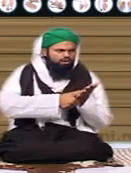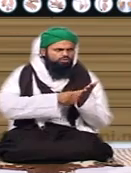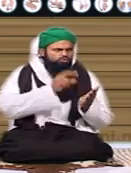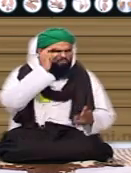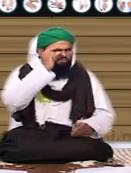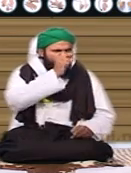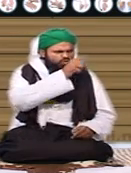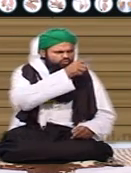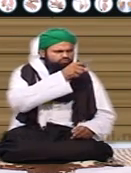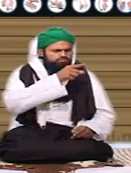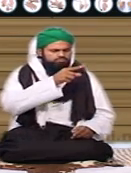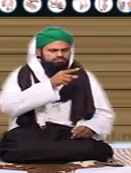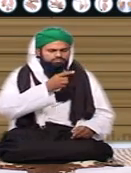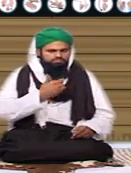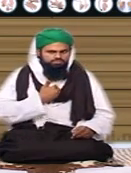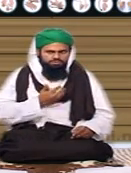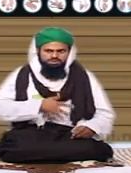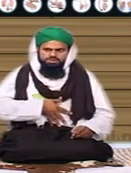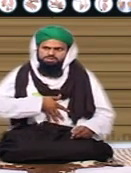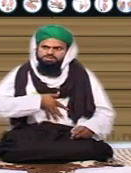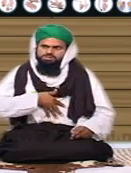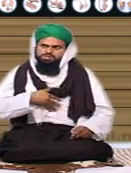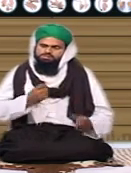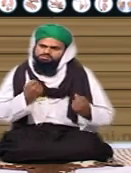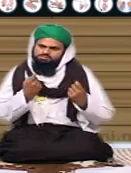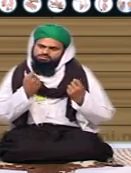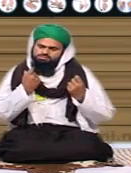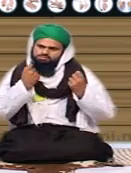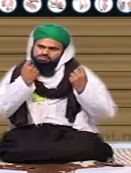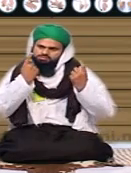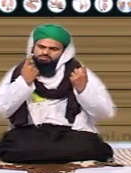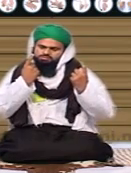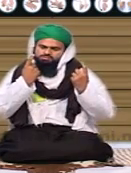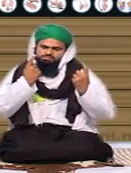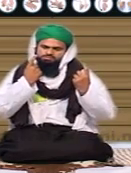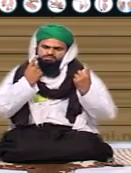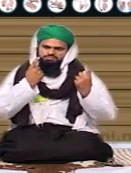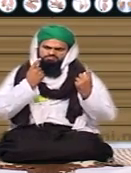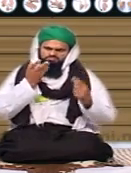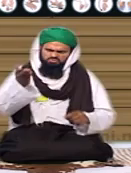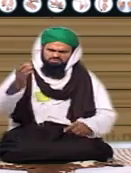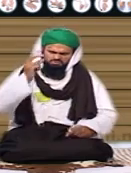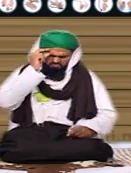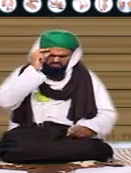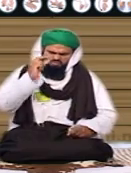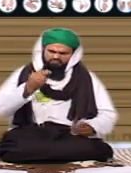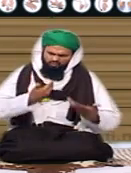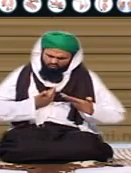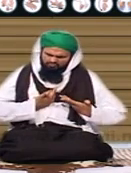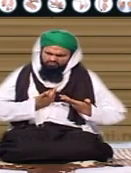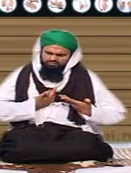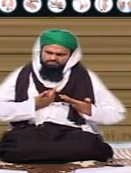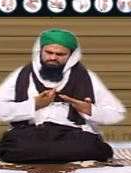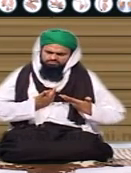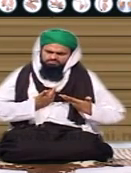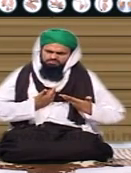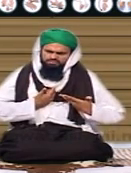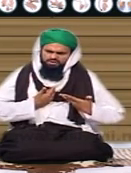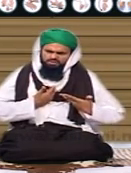تو جاہل ہے، تو احمق ہے، تو میں اس کے خون کا پیاسا ہو جاؤں گا، میں اس کا دشمن ہو جاؤں گا کہ یہ مجھے احمق کہتا